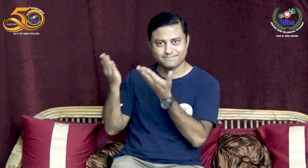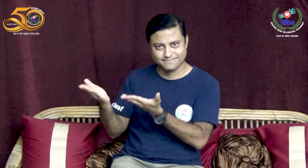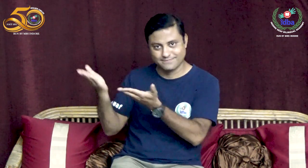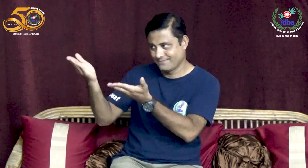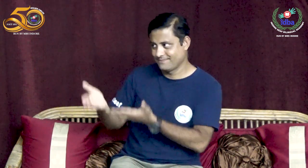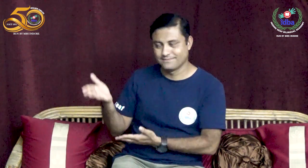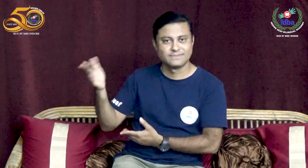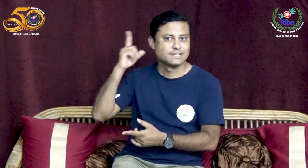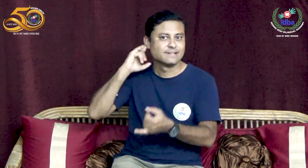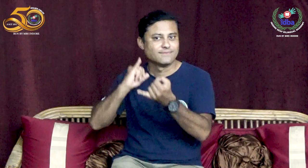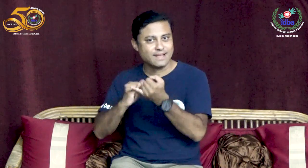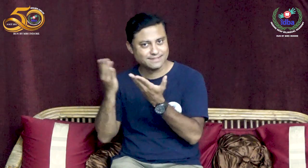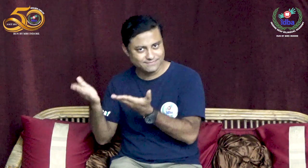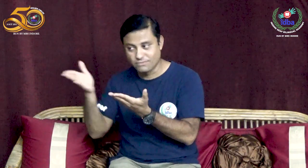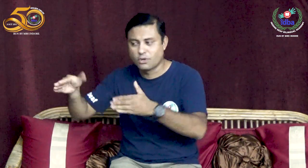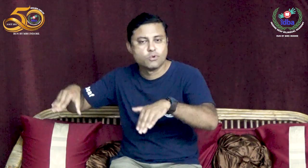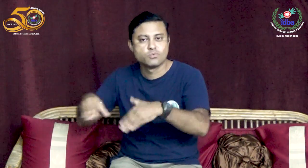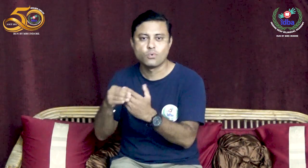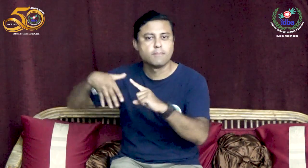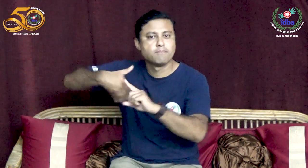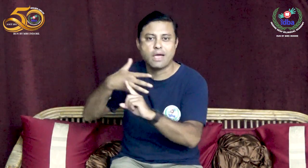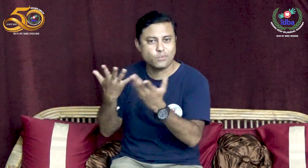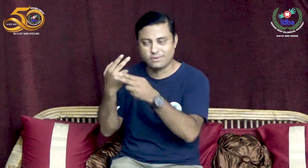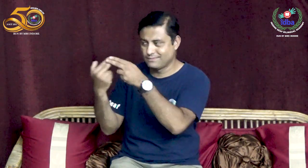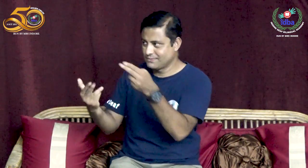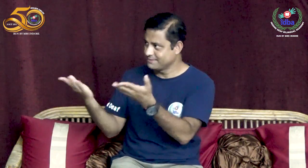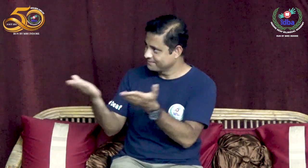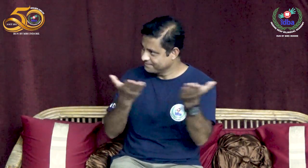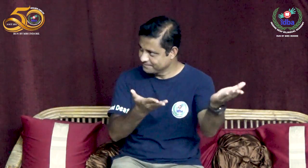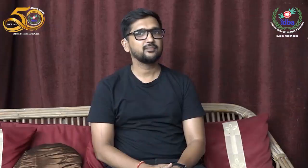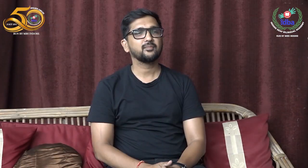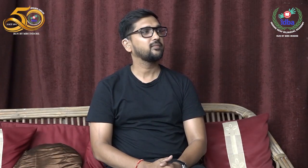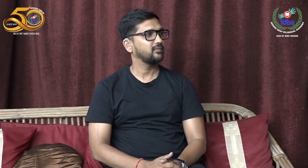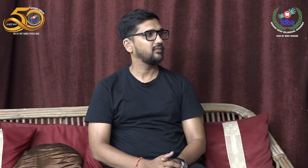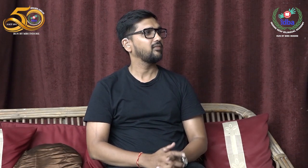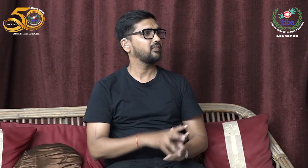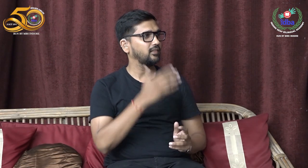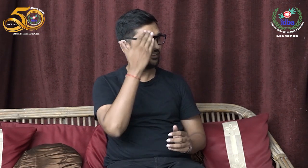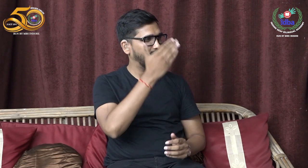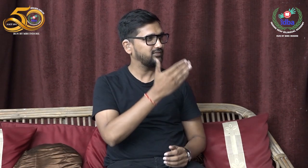हैं। ये है सावन, ये अपने बारे में आपको खुद बताएंगे।